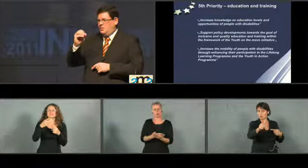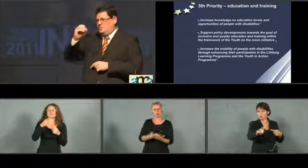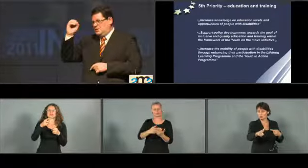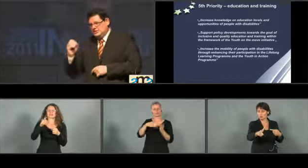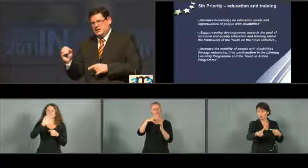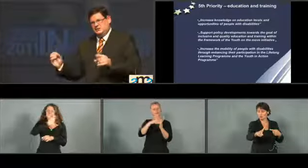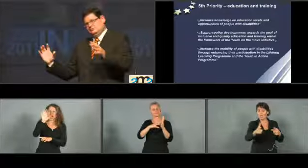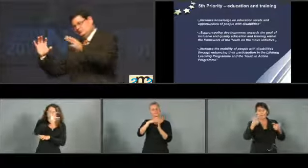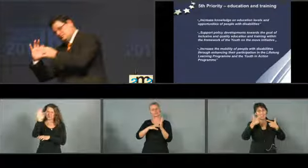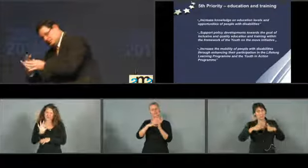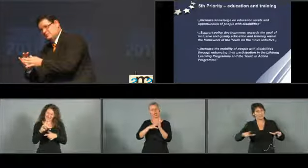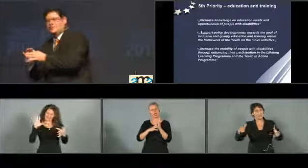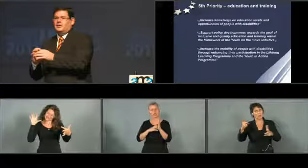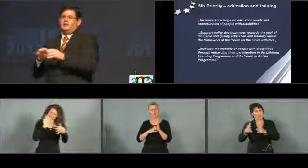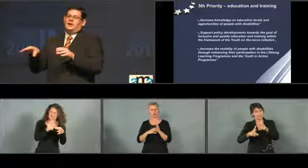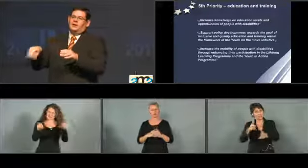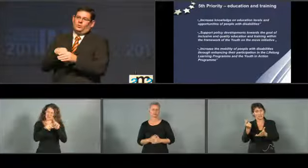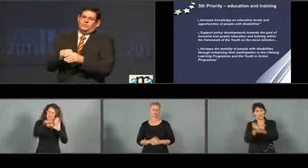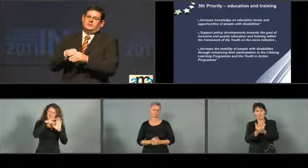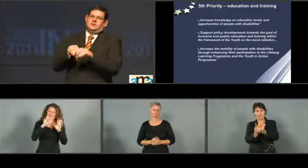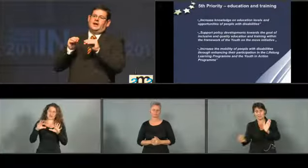Quant à la promotion de la formation, de